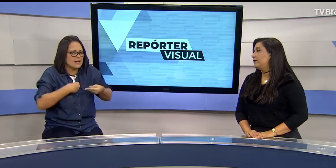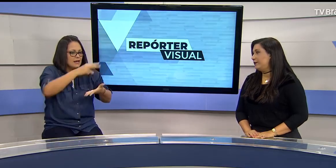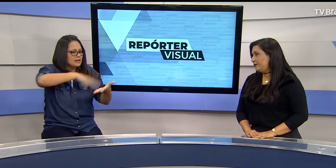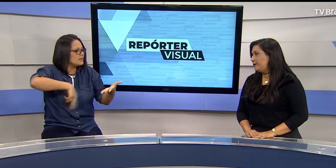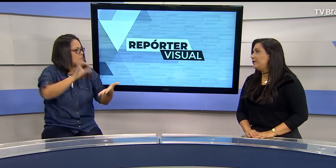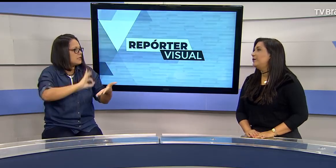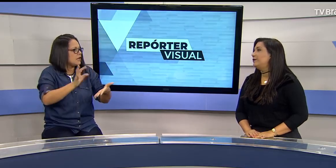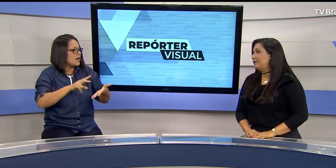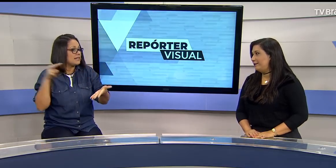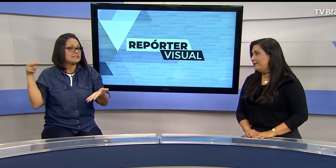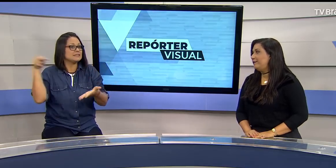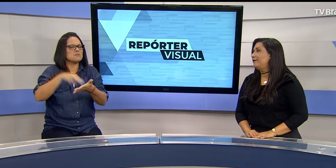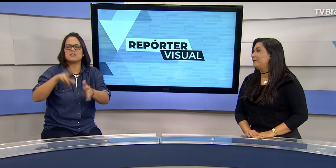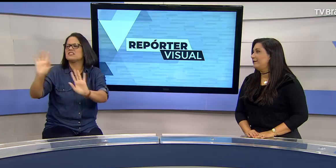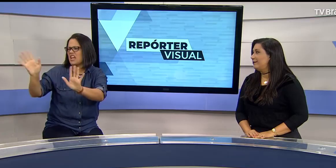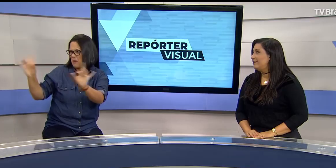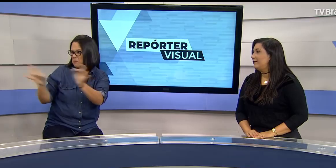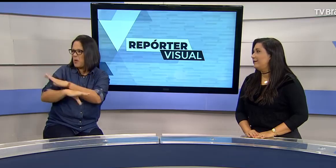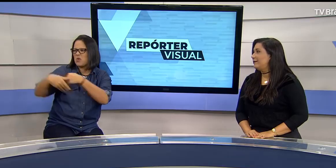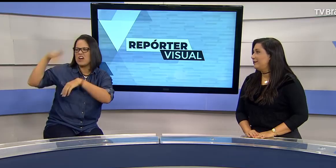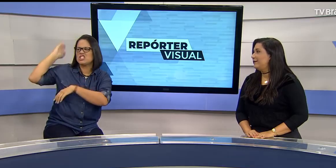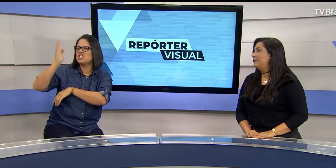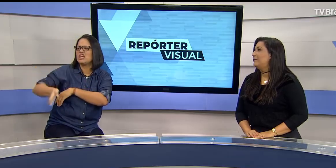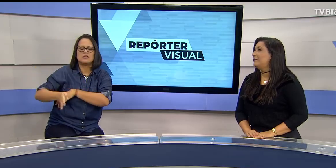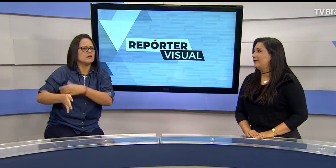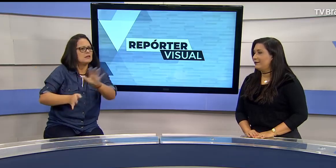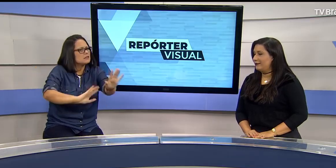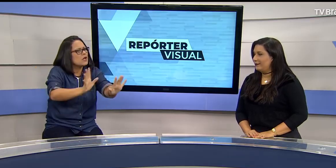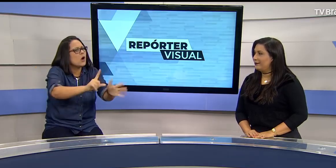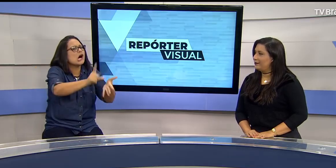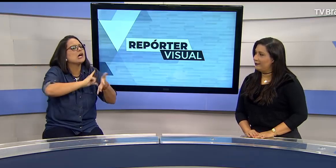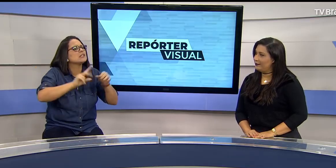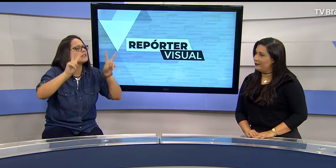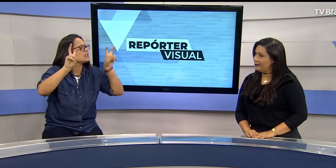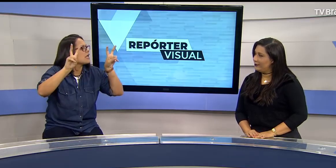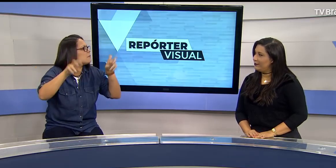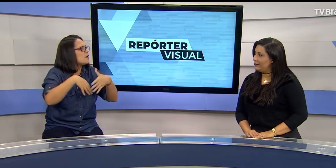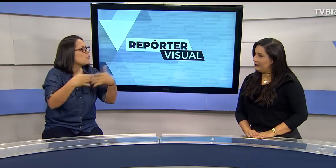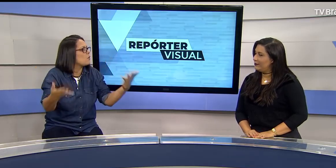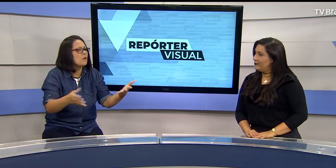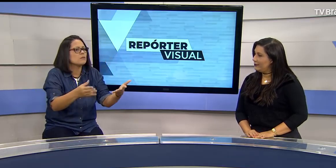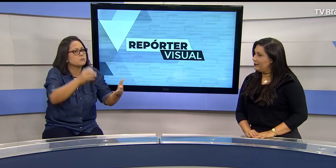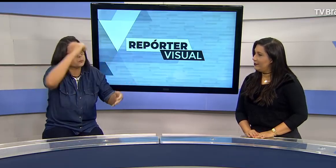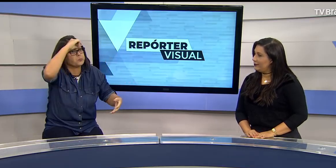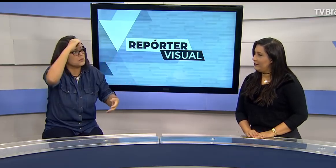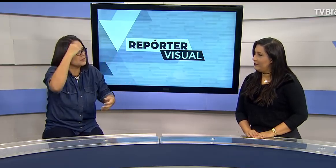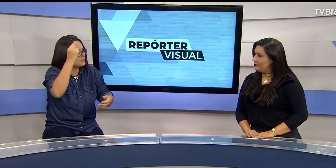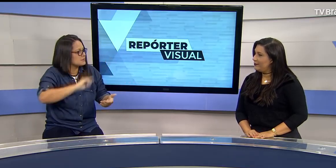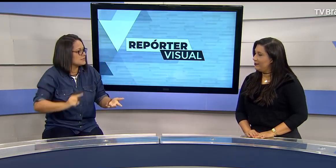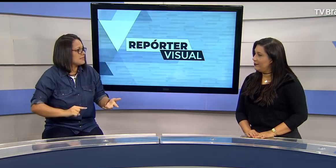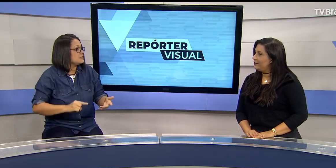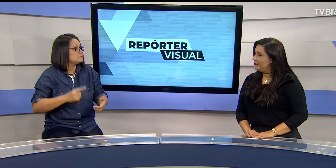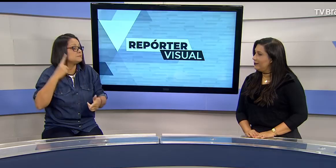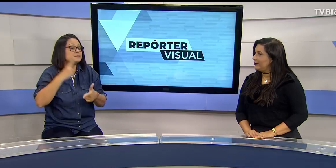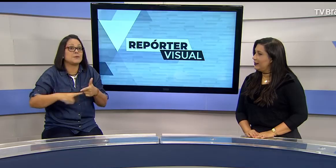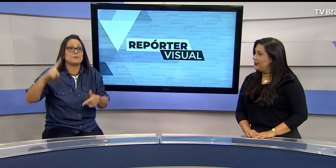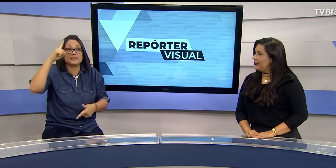será dito, pelo menos o assunto do evento ou programa. Insistem em achar que basta a gente chegar lá e fazer Libras